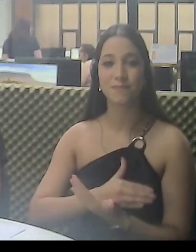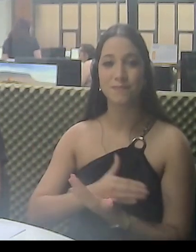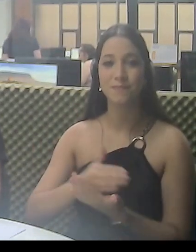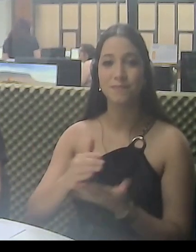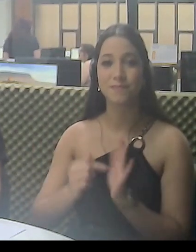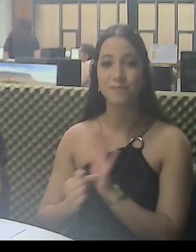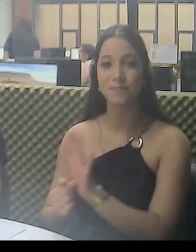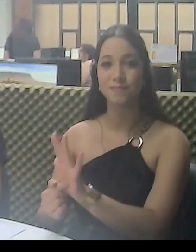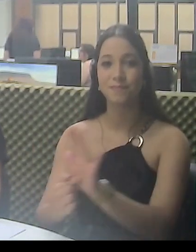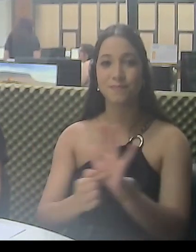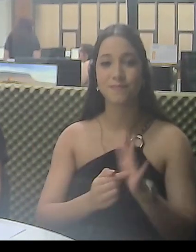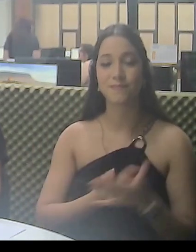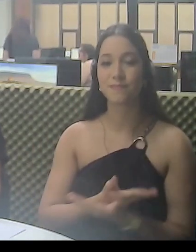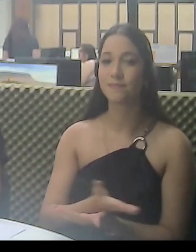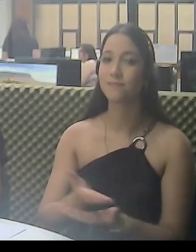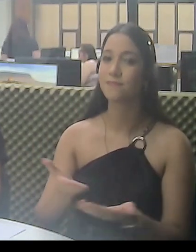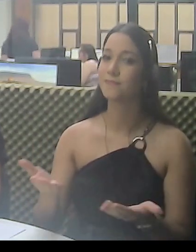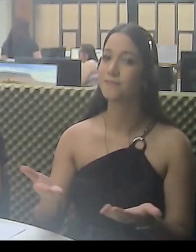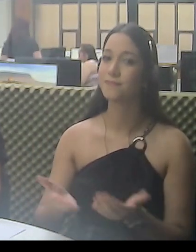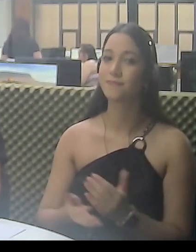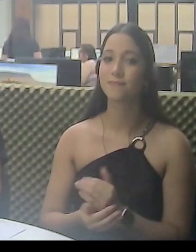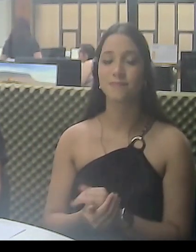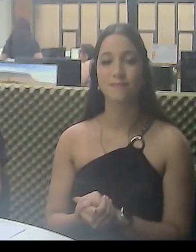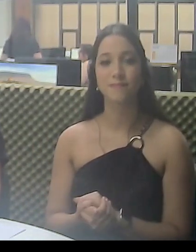Uberlândia no ar pra você.